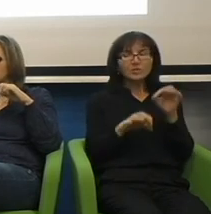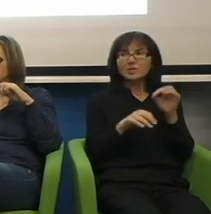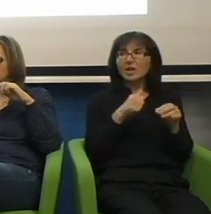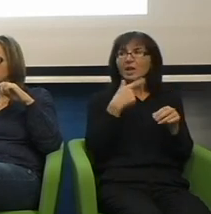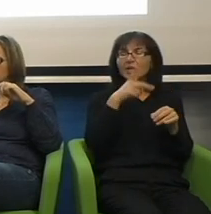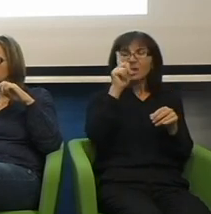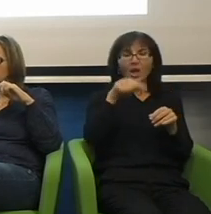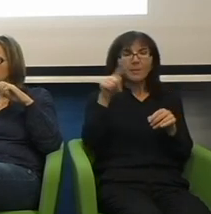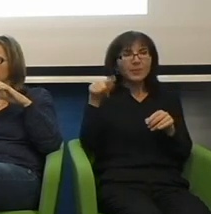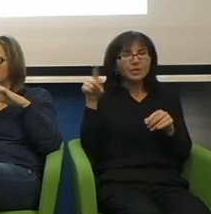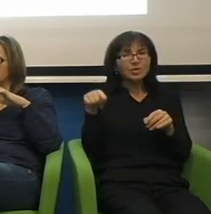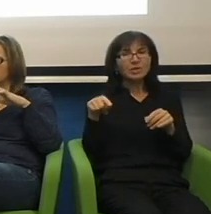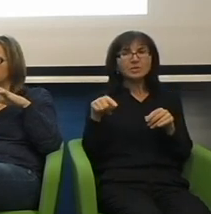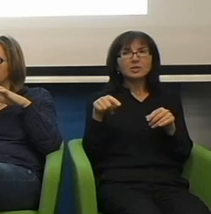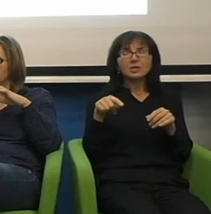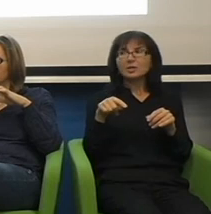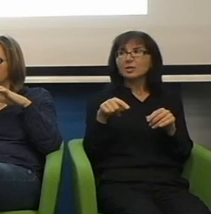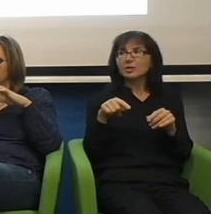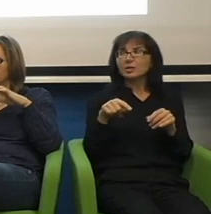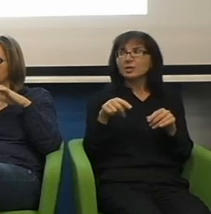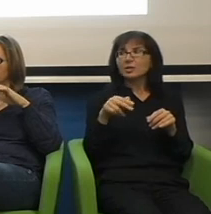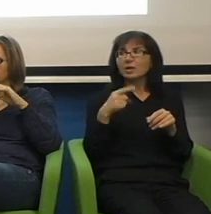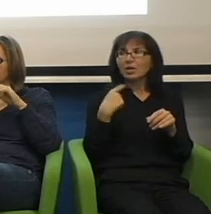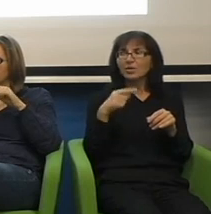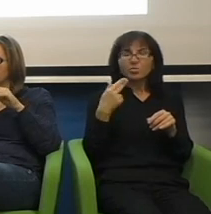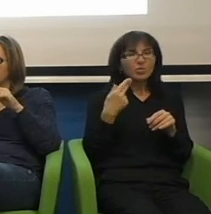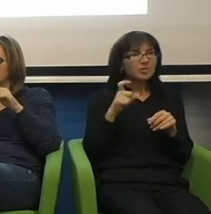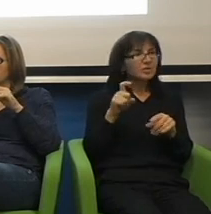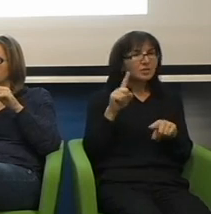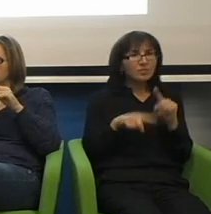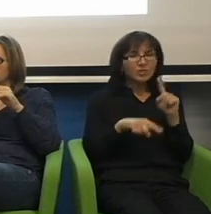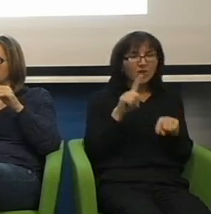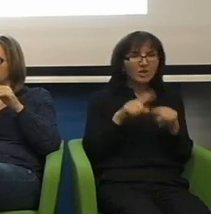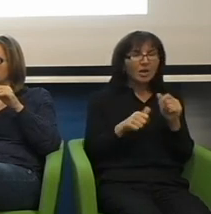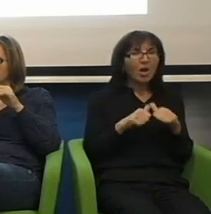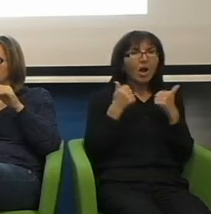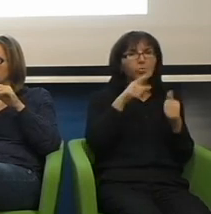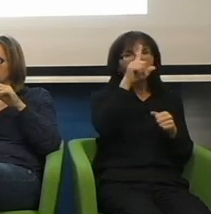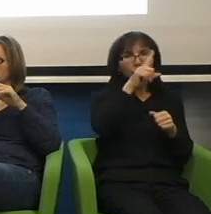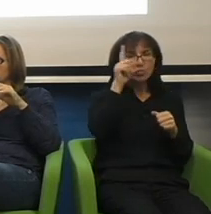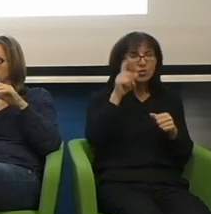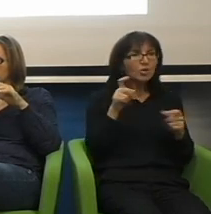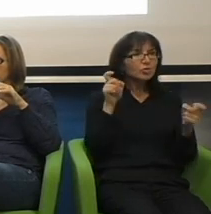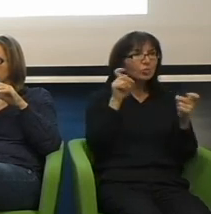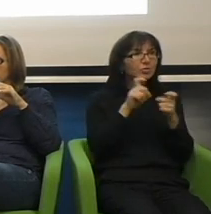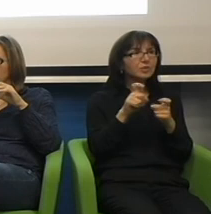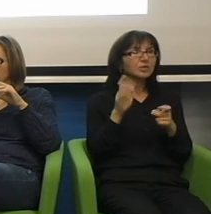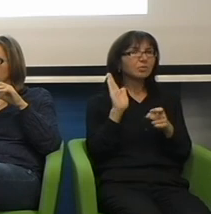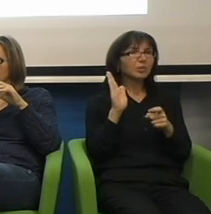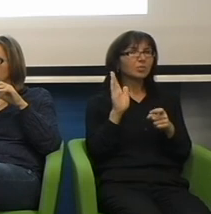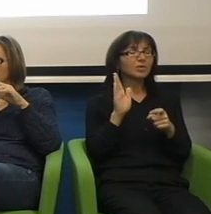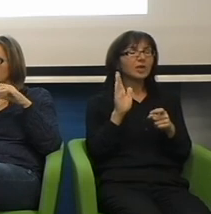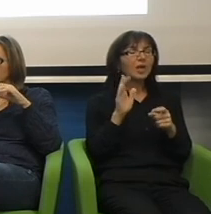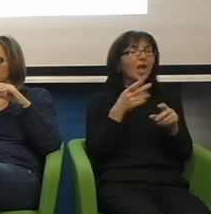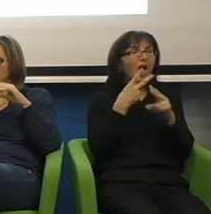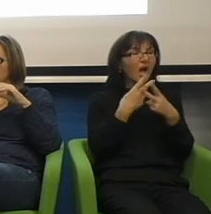wypuszczeniu jest jak pani Dorota mówi, to nie było nic takiego zwyczajnego, żeby ludzie z opozycji byli po prostu później